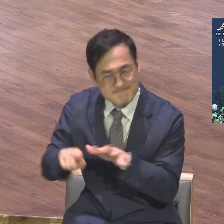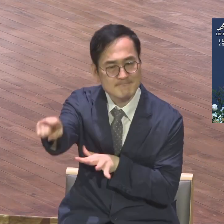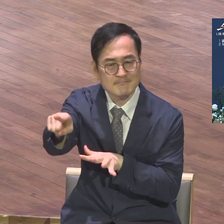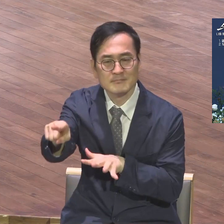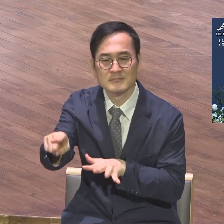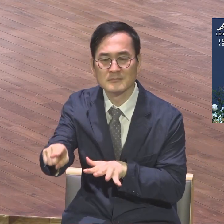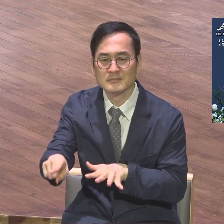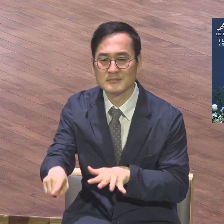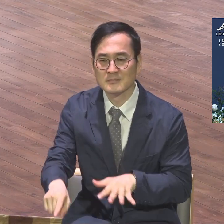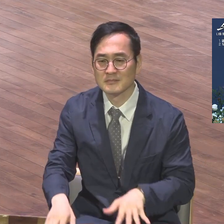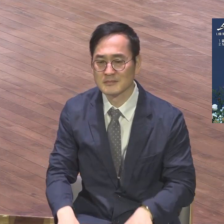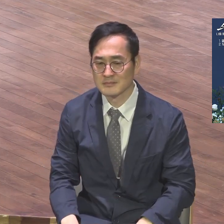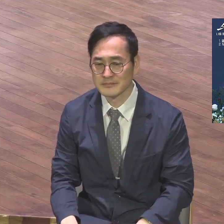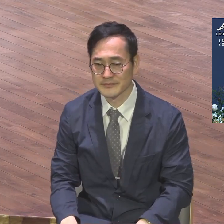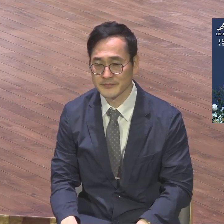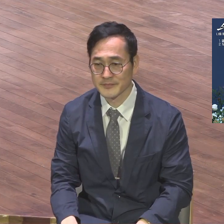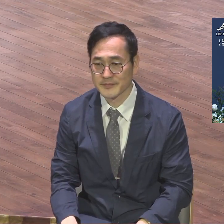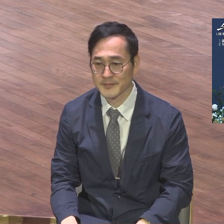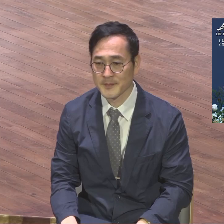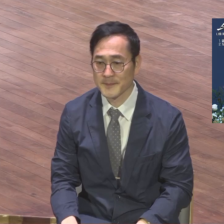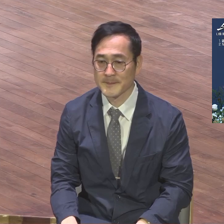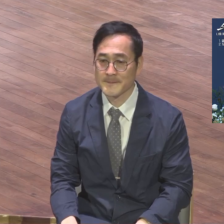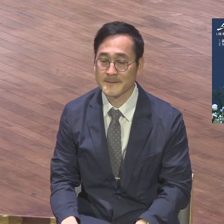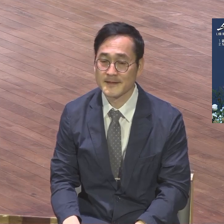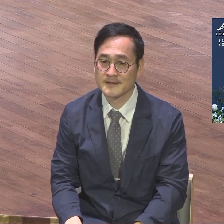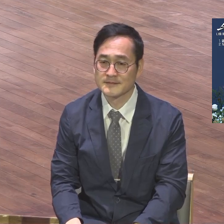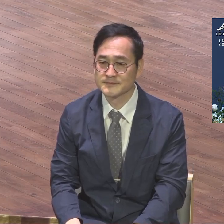저는 이 복음교단 79년 이